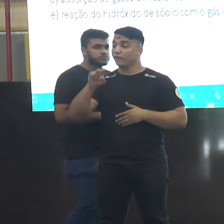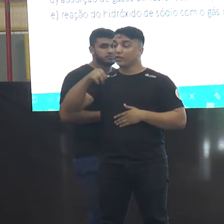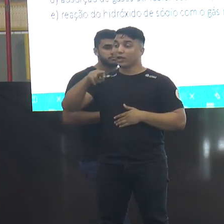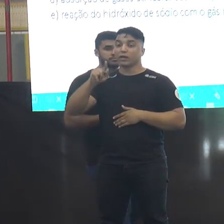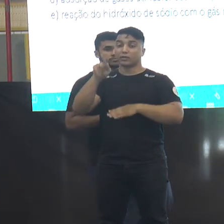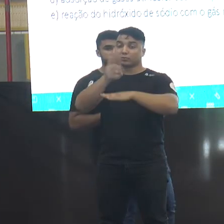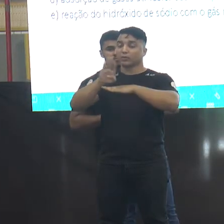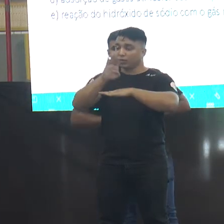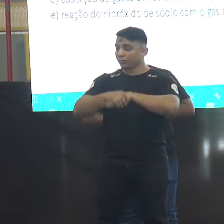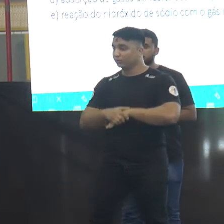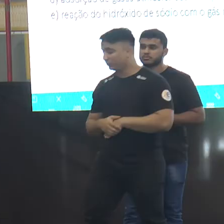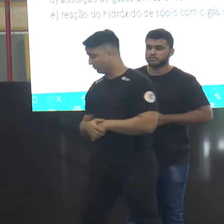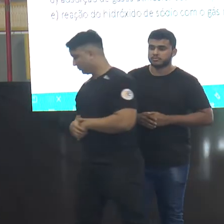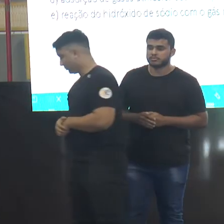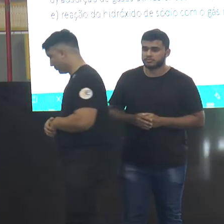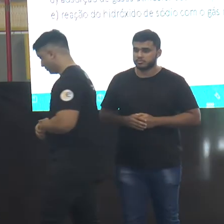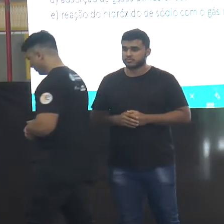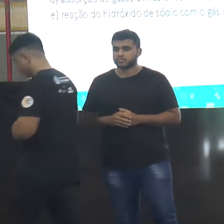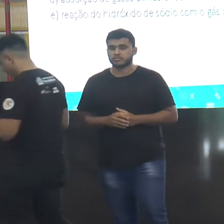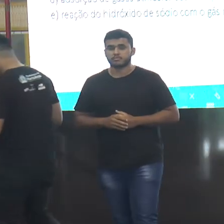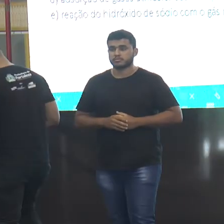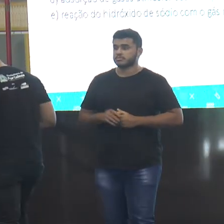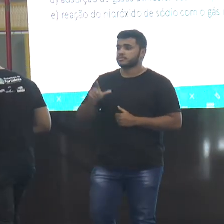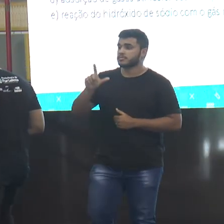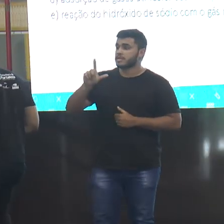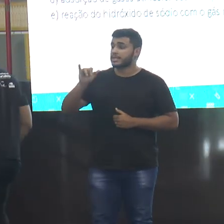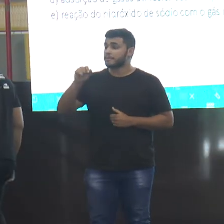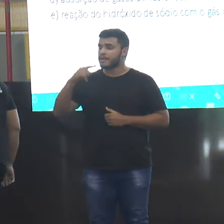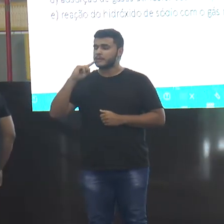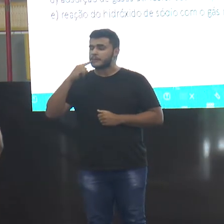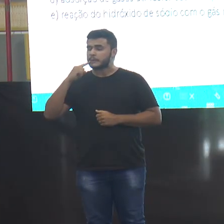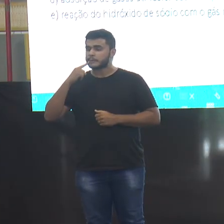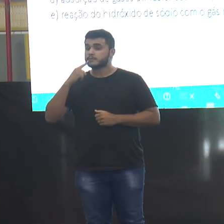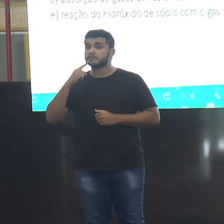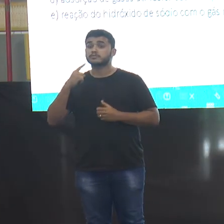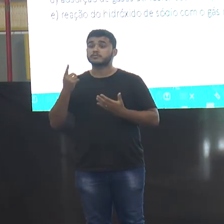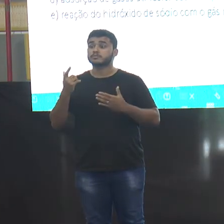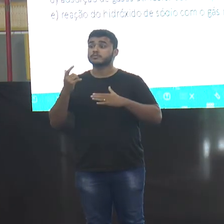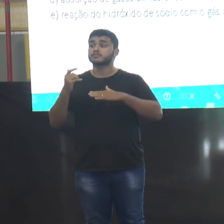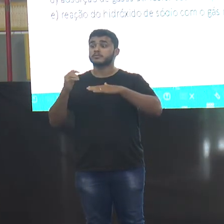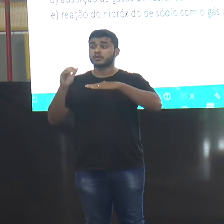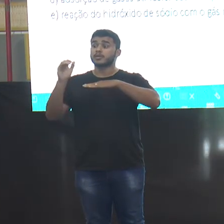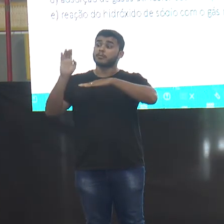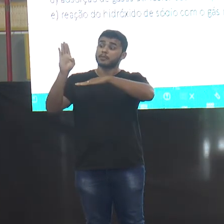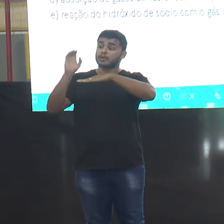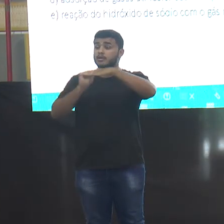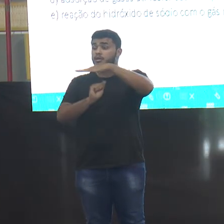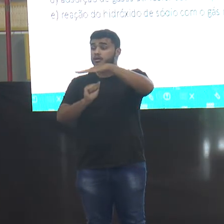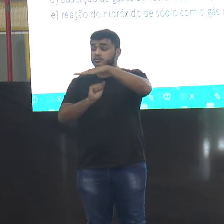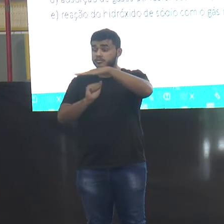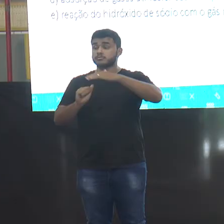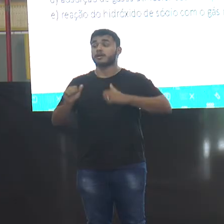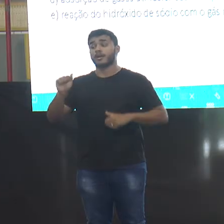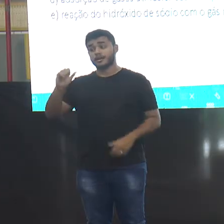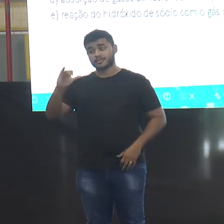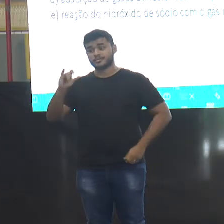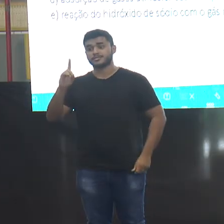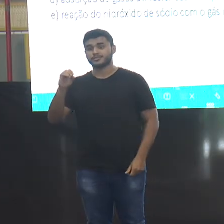Vinagre, ácido ou base? Limão, laranja,